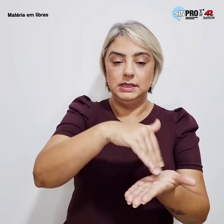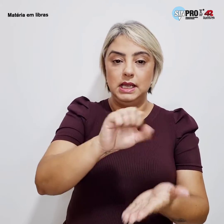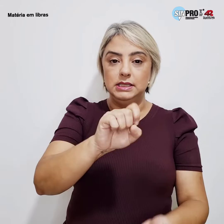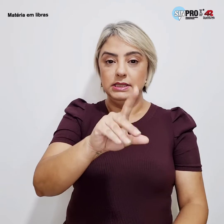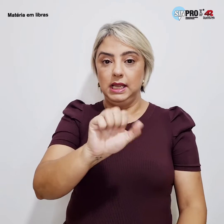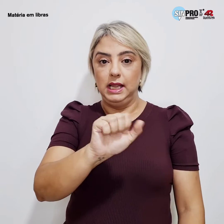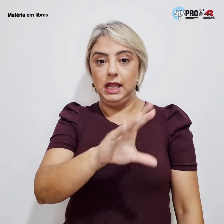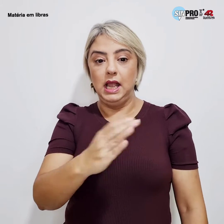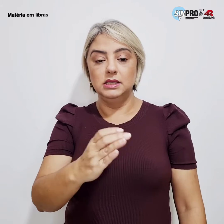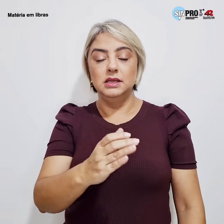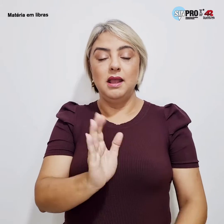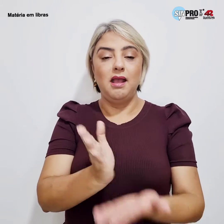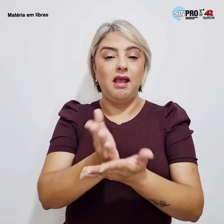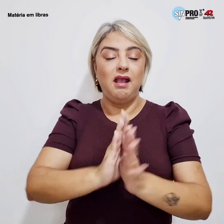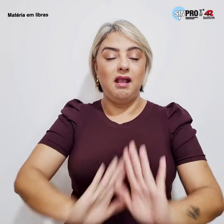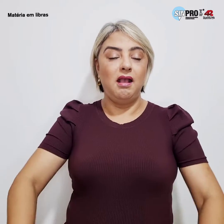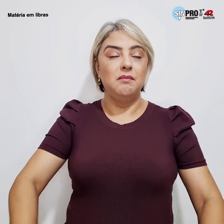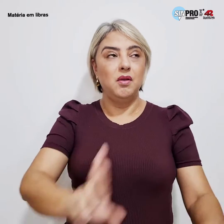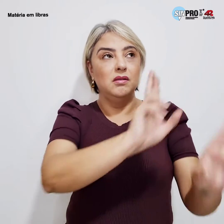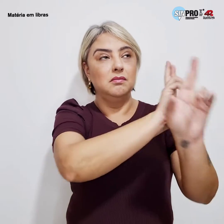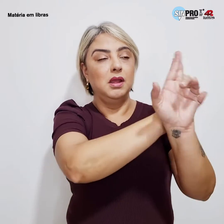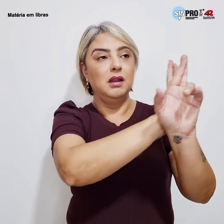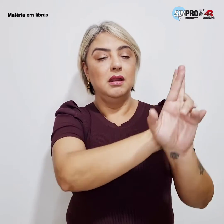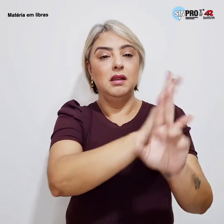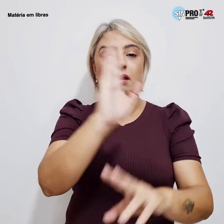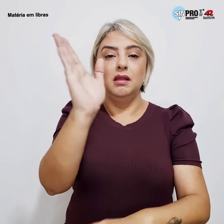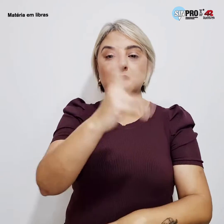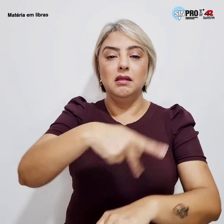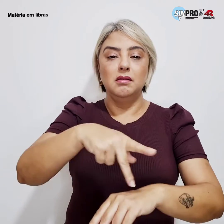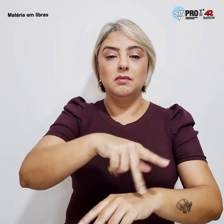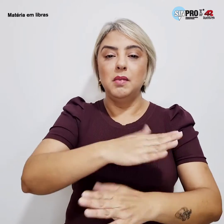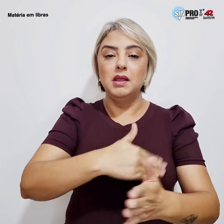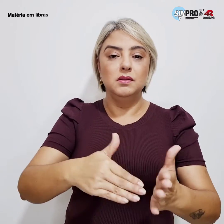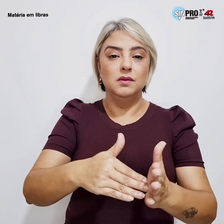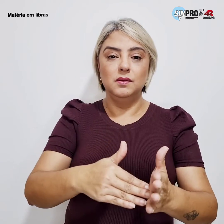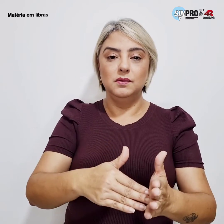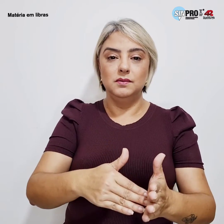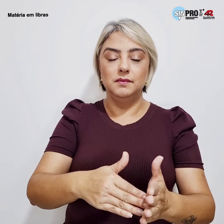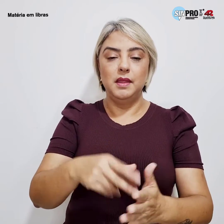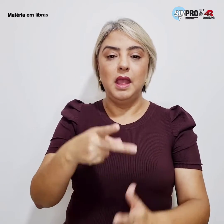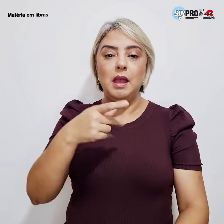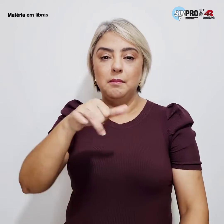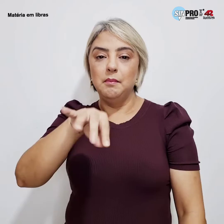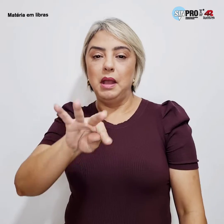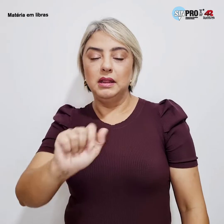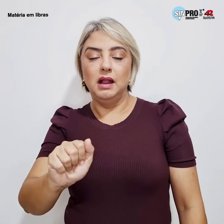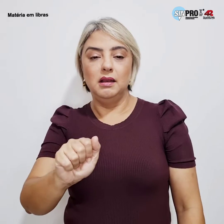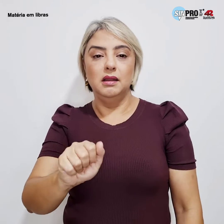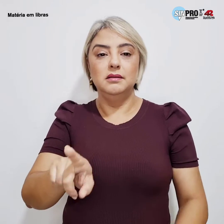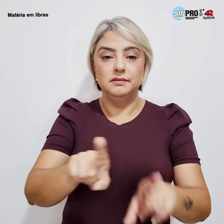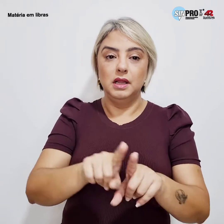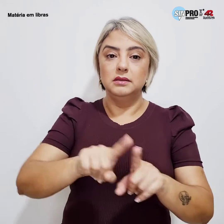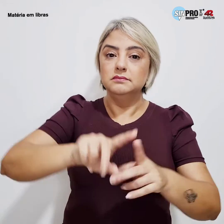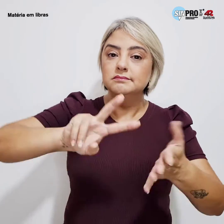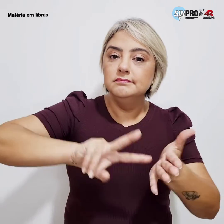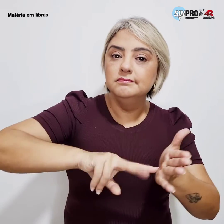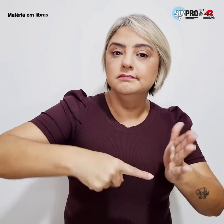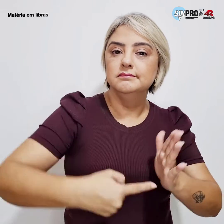a esperança de um país inteiro, aponta Madalena. Para ela, além do significado prático,